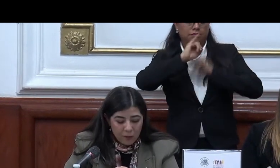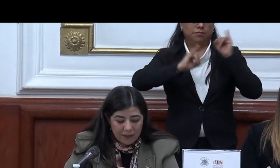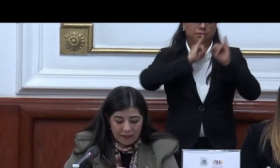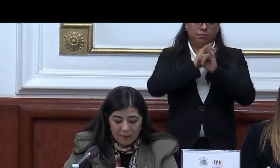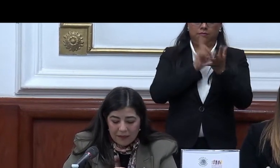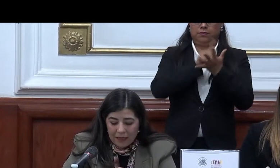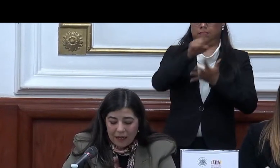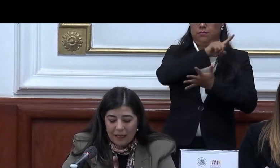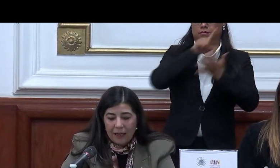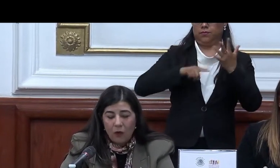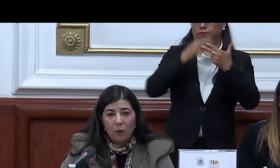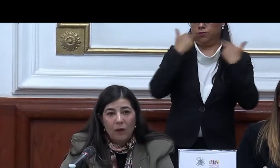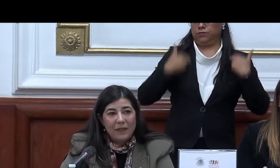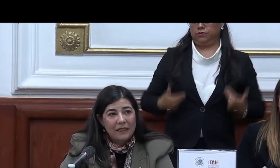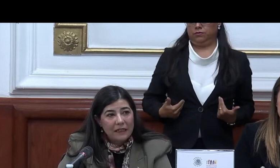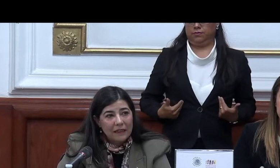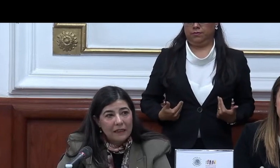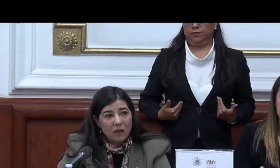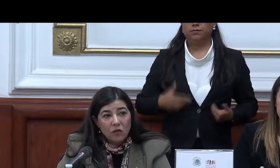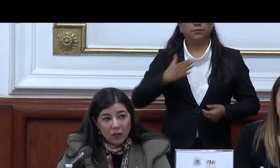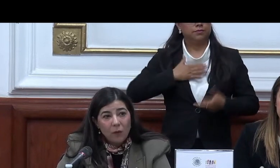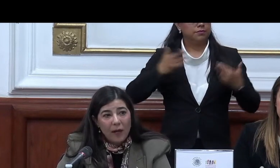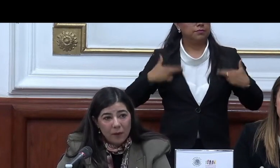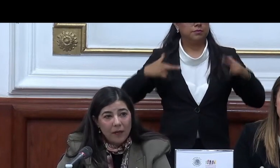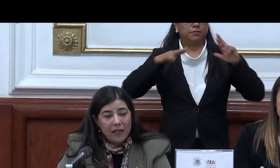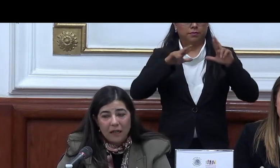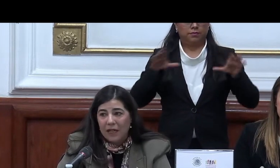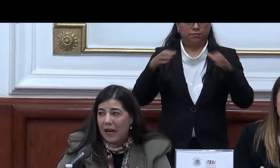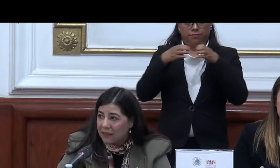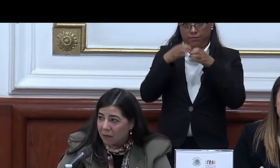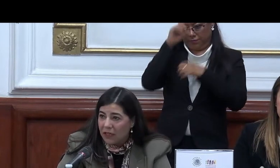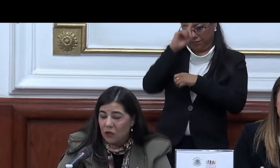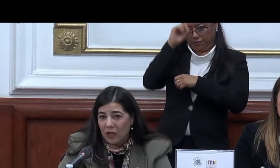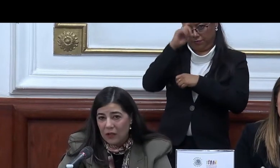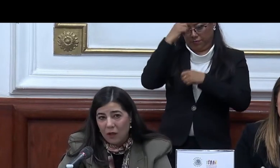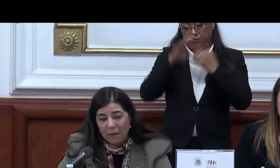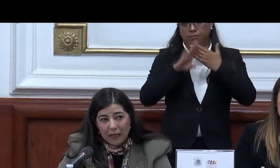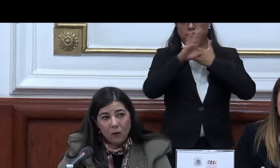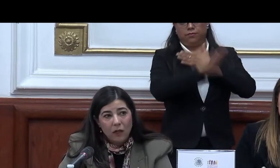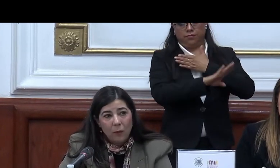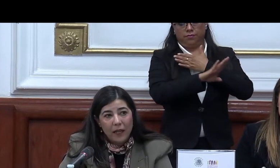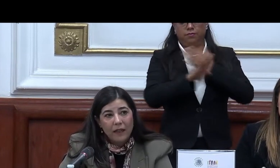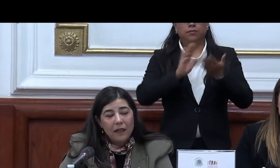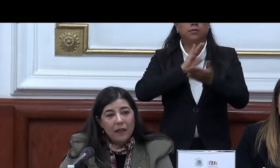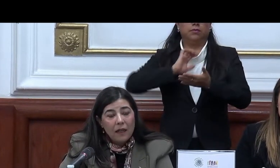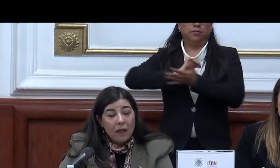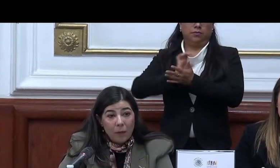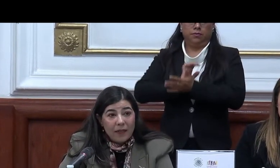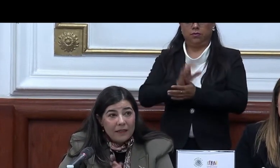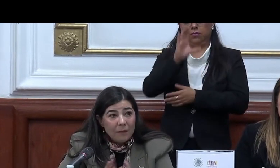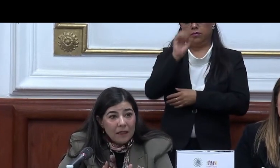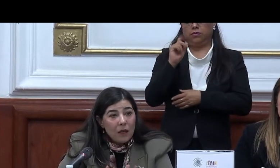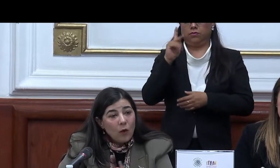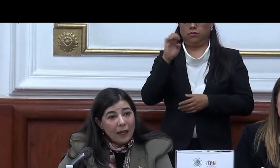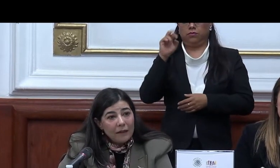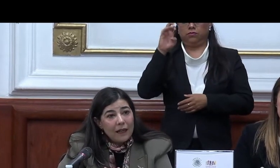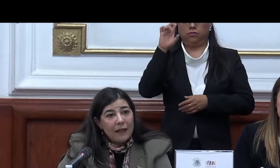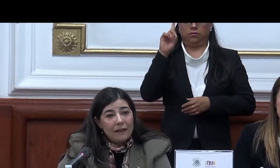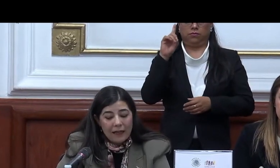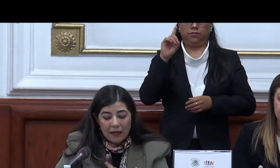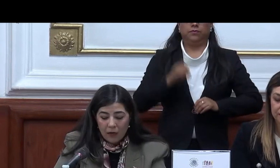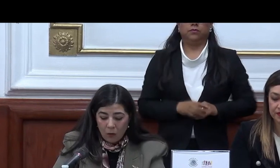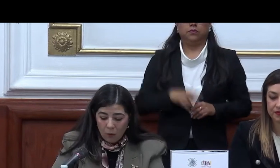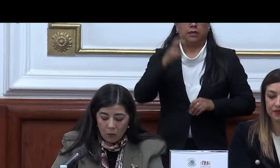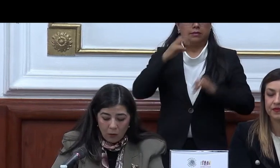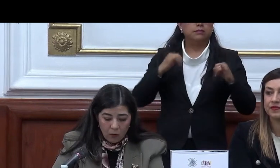Humanos, precisamente como representante del Consejo para Prevenir y Eliminar la Discriminación de la Ciudad de México, el COPRED, precisamente un ente